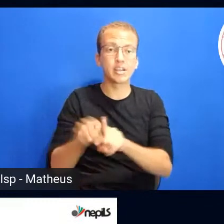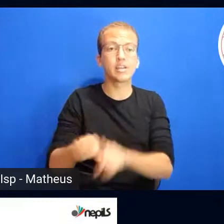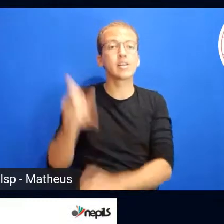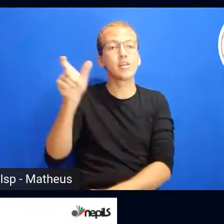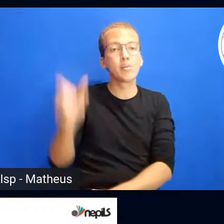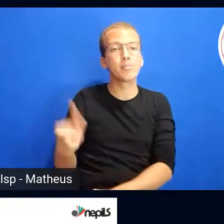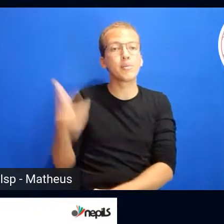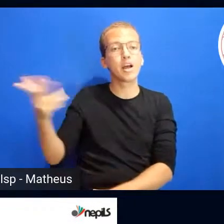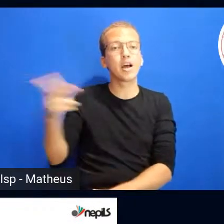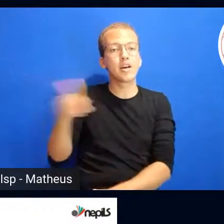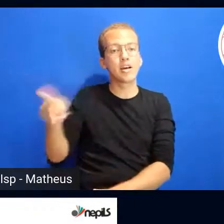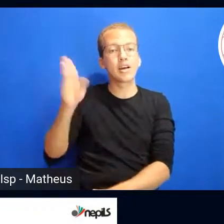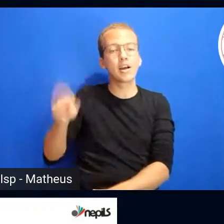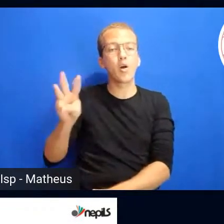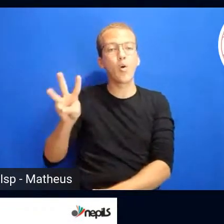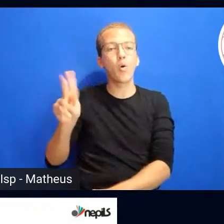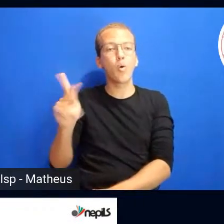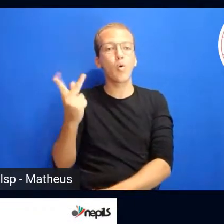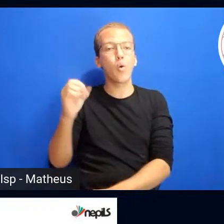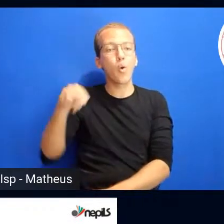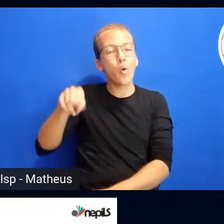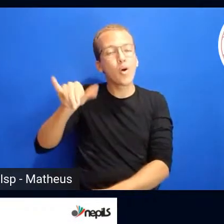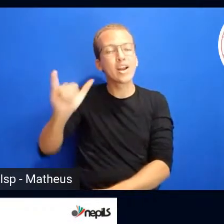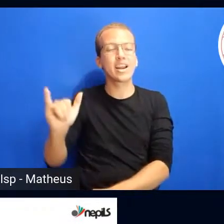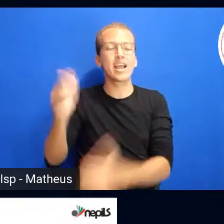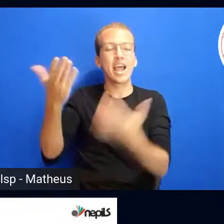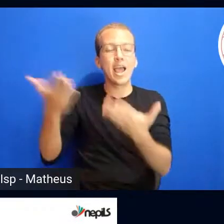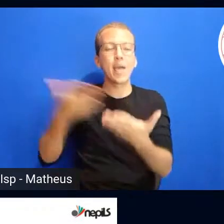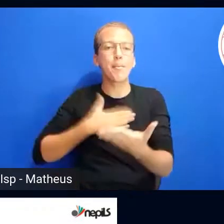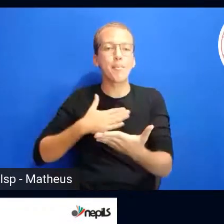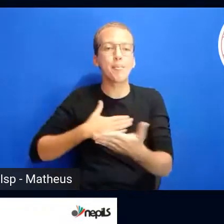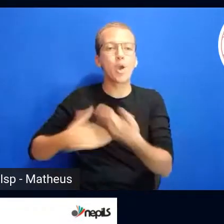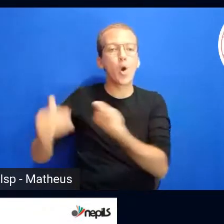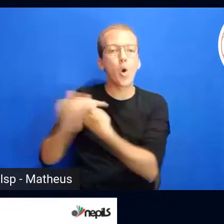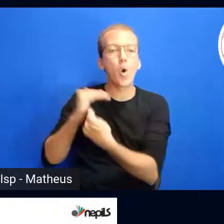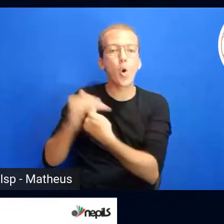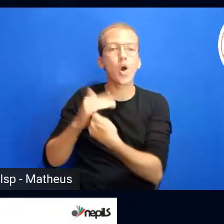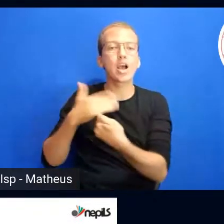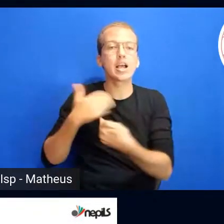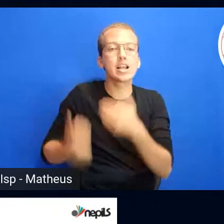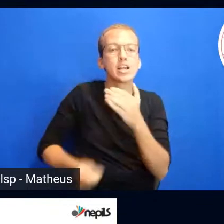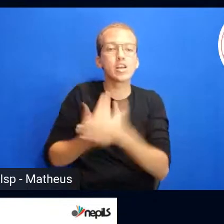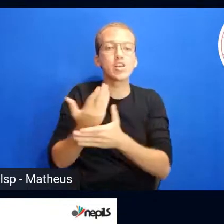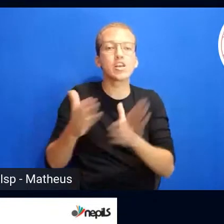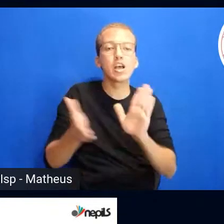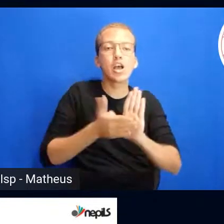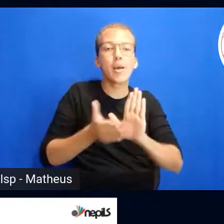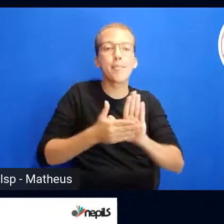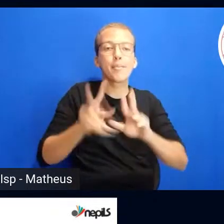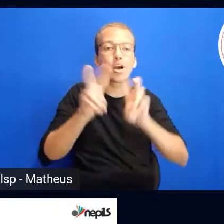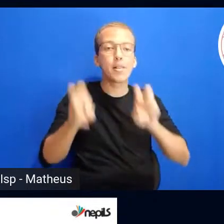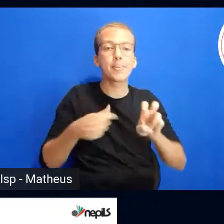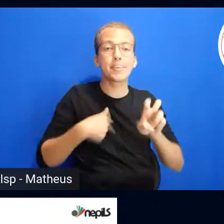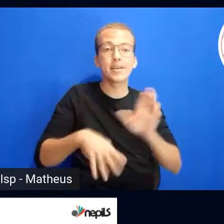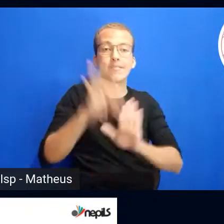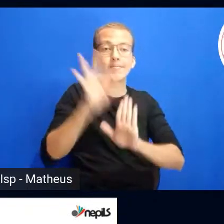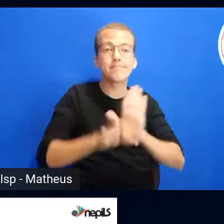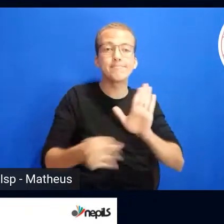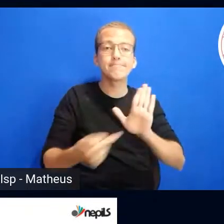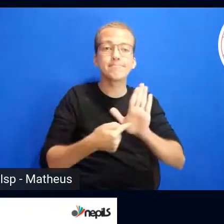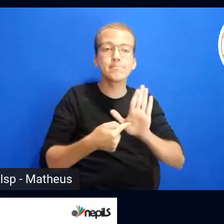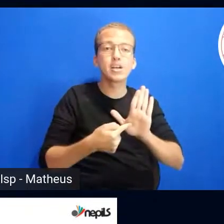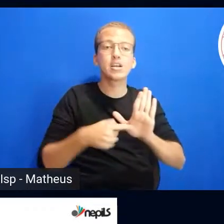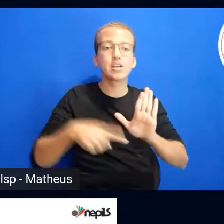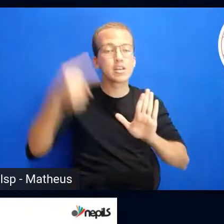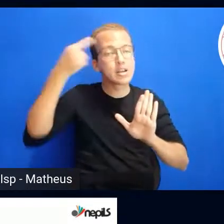comigo esse essa proposta de construção desse texto. Esse texto foi foi pensado por